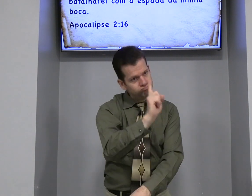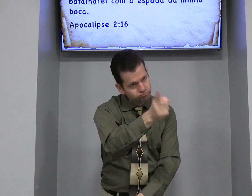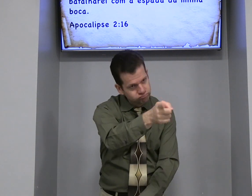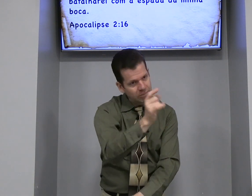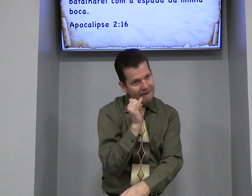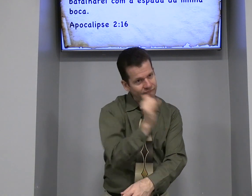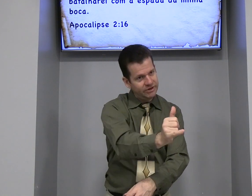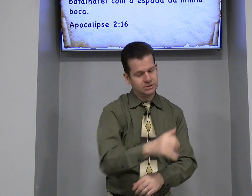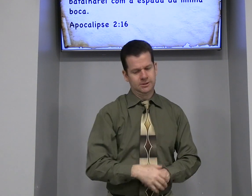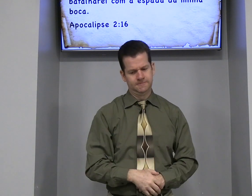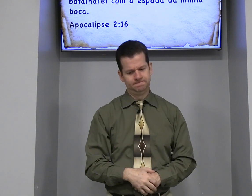E João falou: